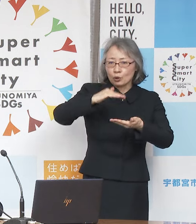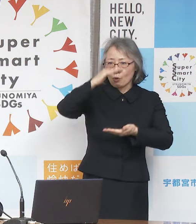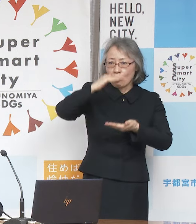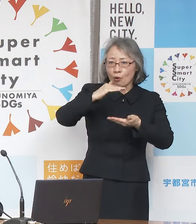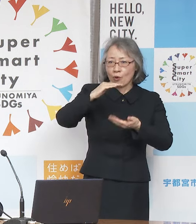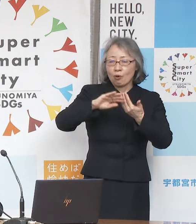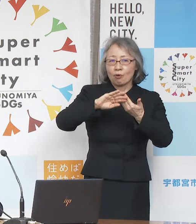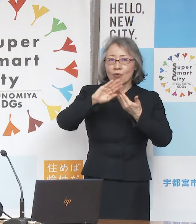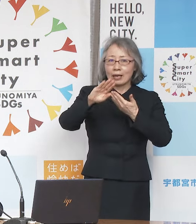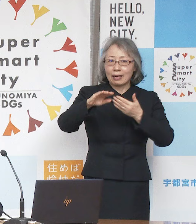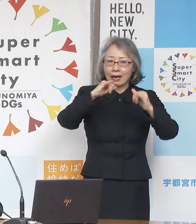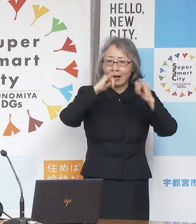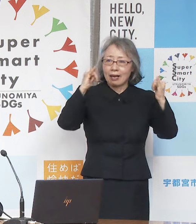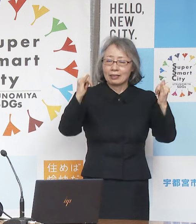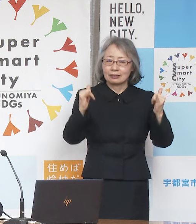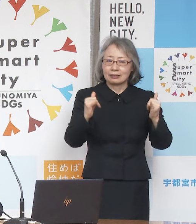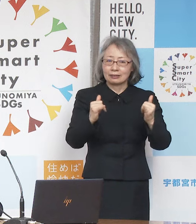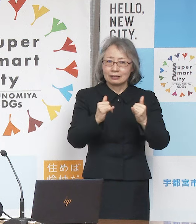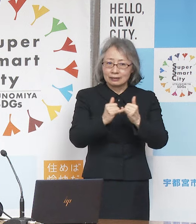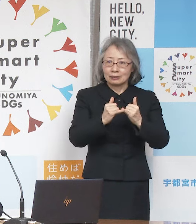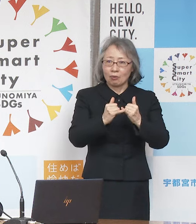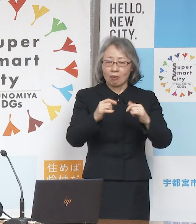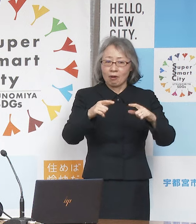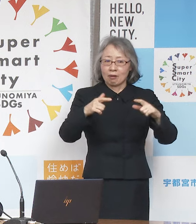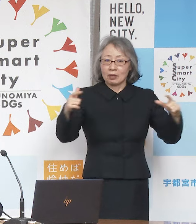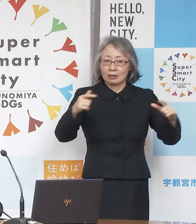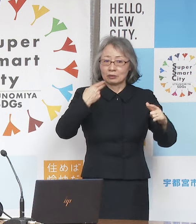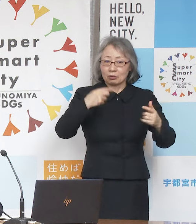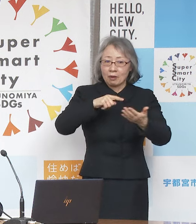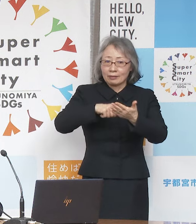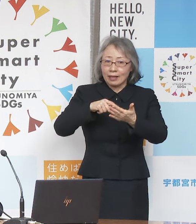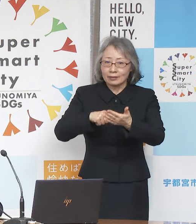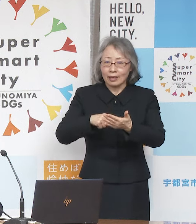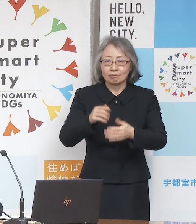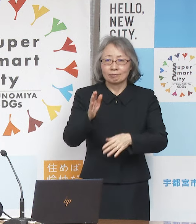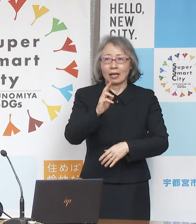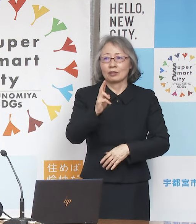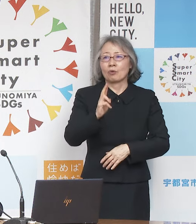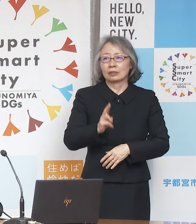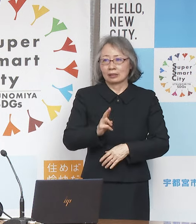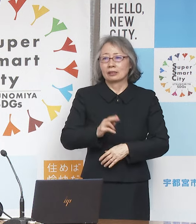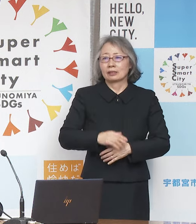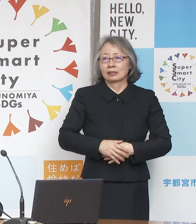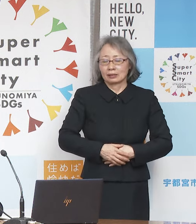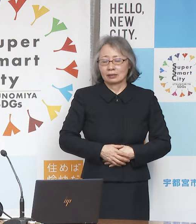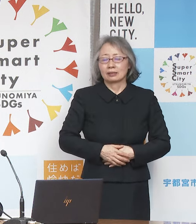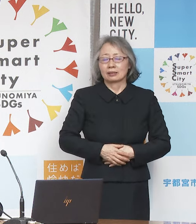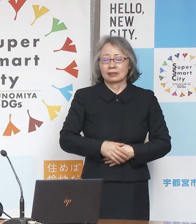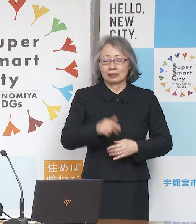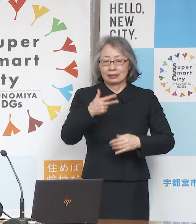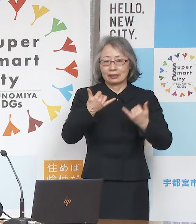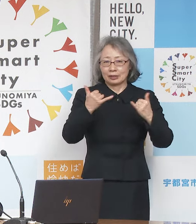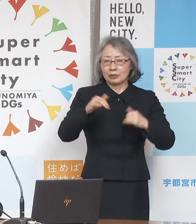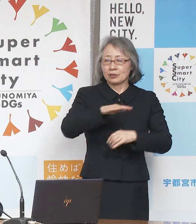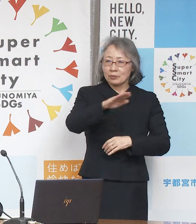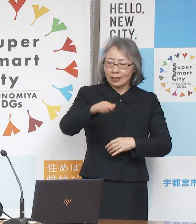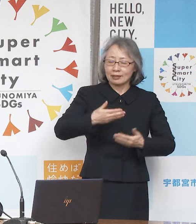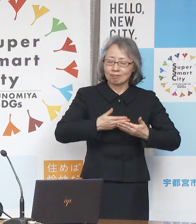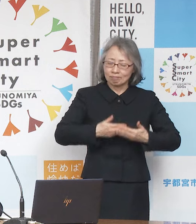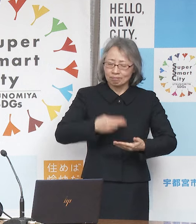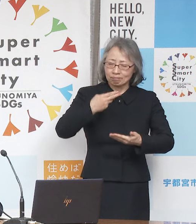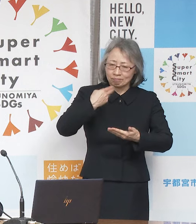え人口世界の人口増によって不足されるような事態が危惧されていりますのでえ市民の皆さんにいつでも